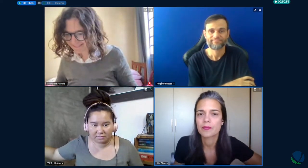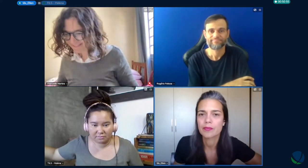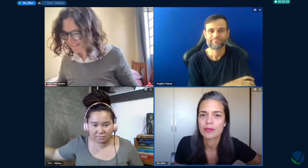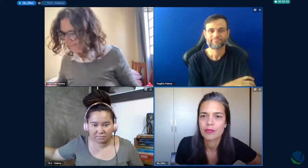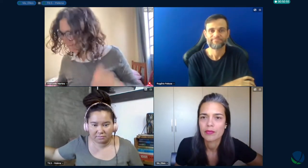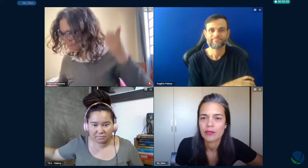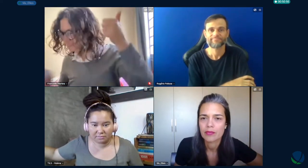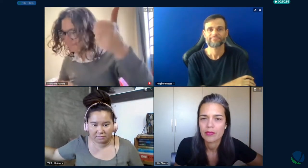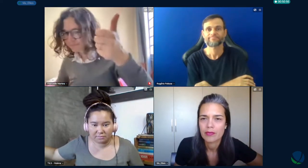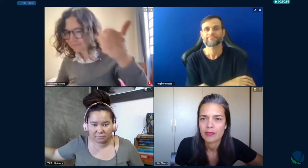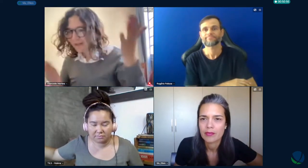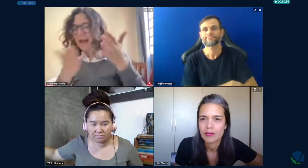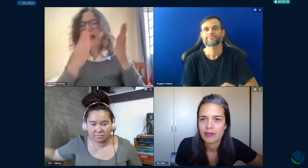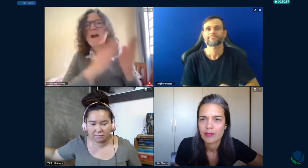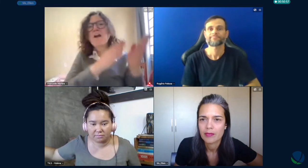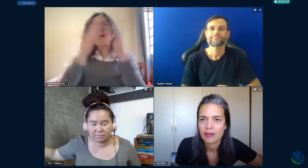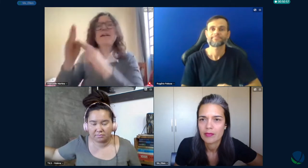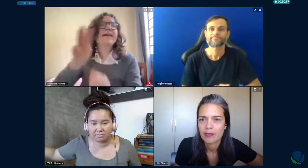imagem.